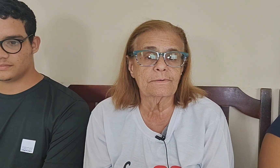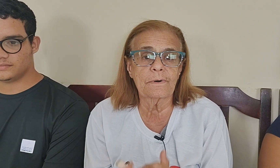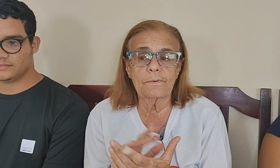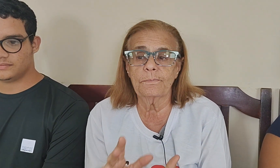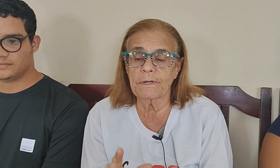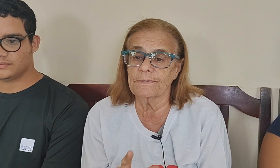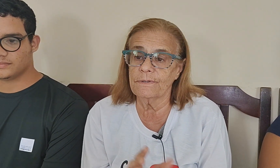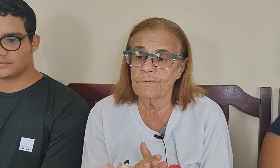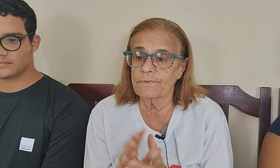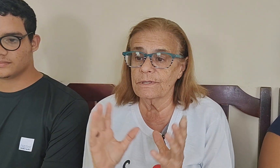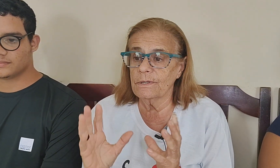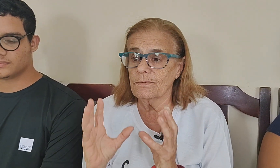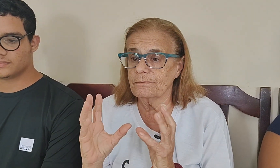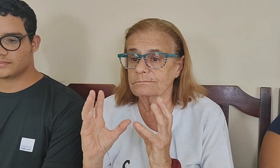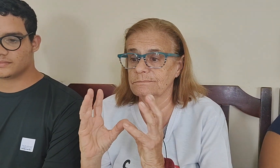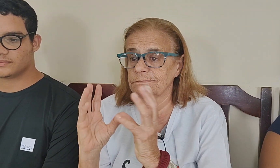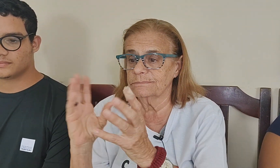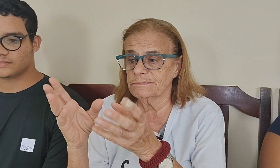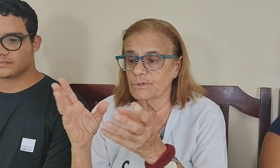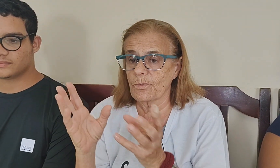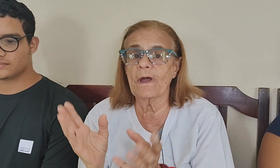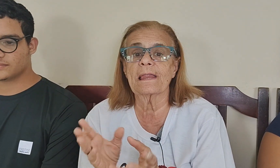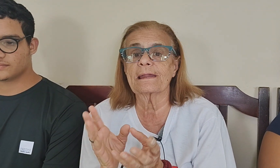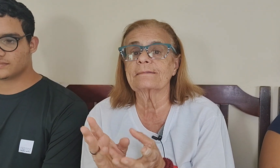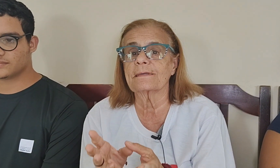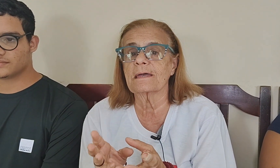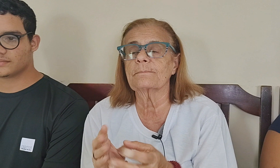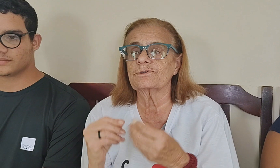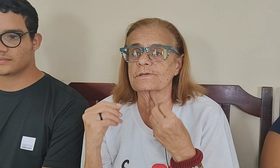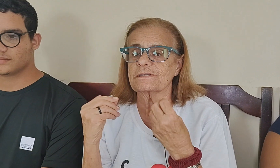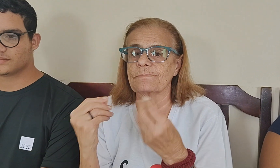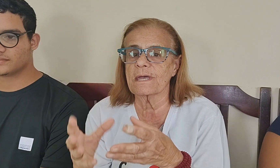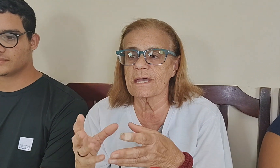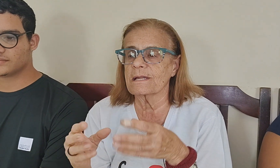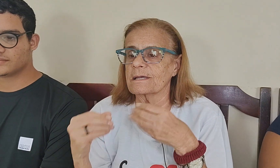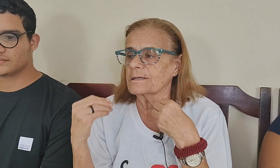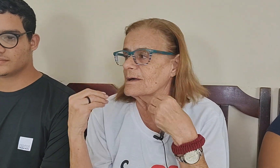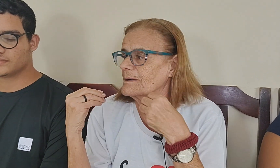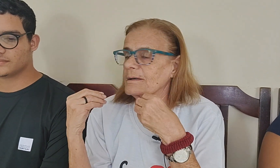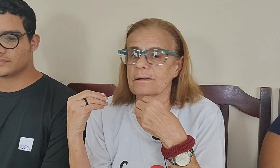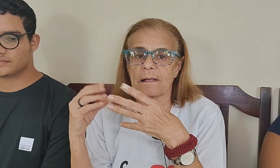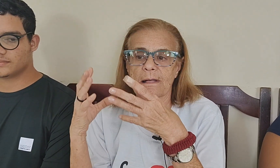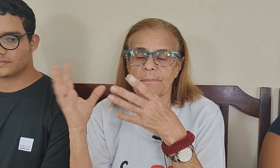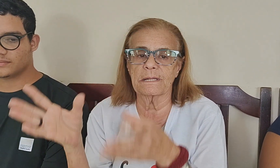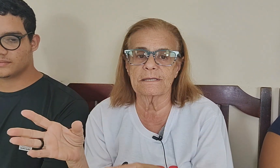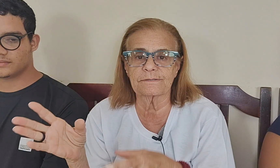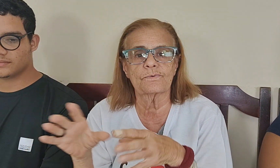eu acompanho. E eu, como ela era intérprete, a Cibele, a